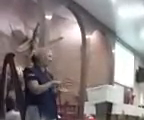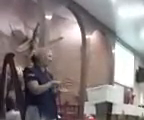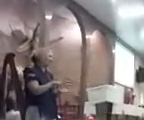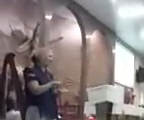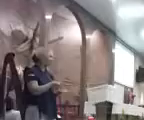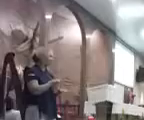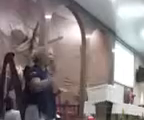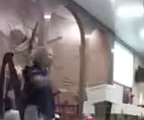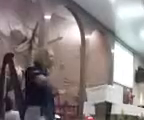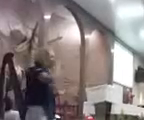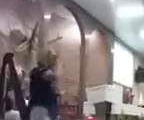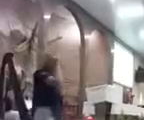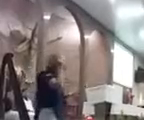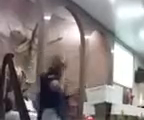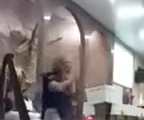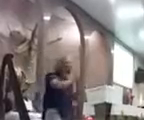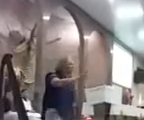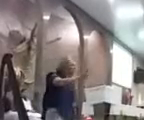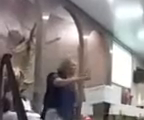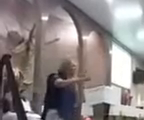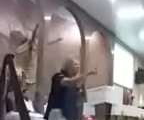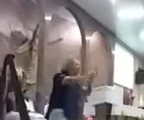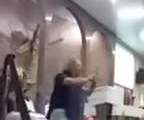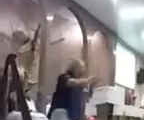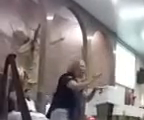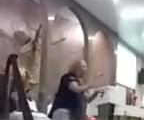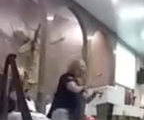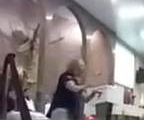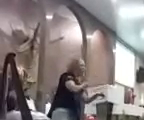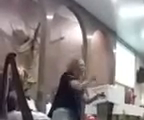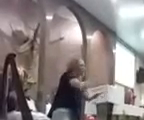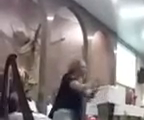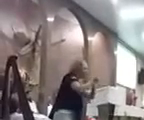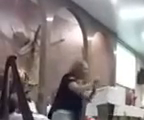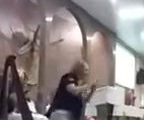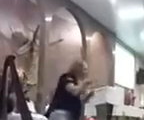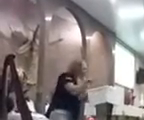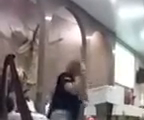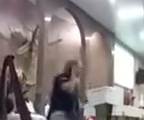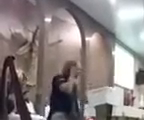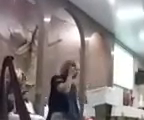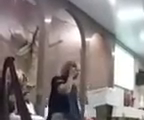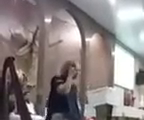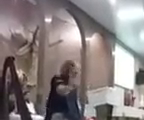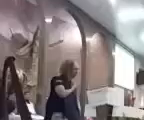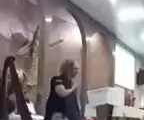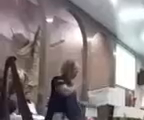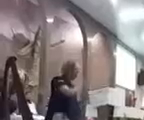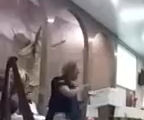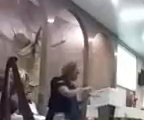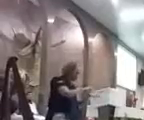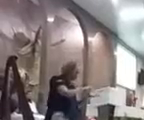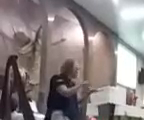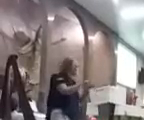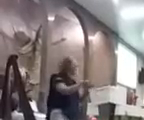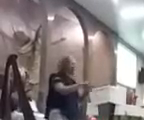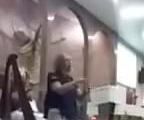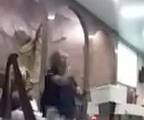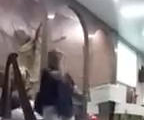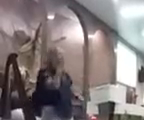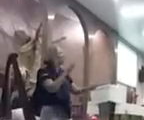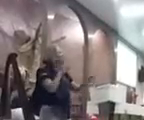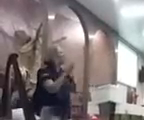lá distante e que eu confidencio a minha vida por uma rede social, que não tem contato